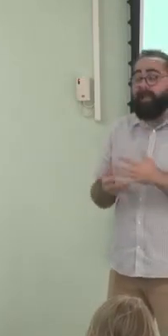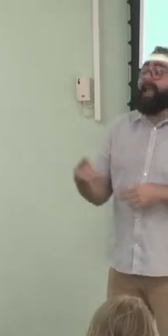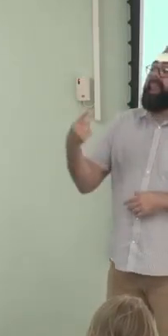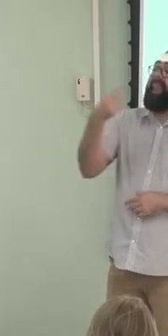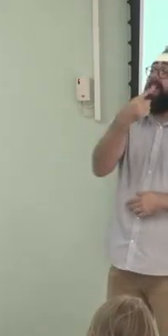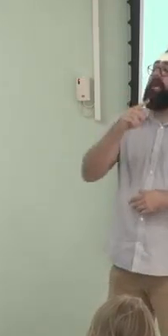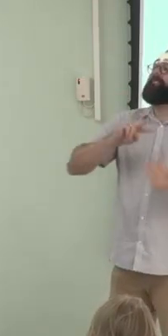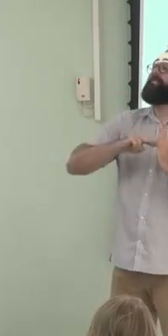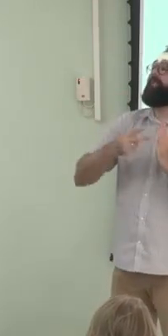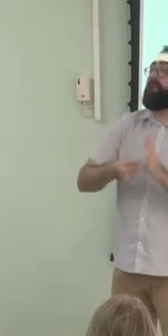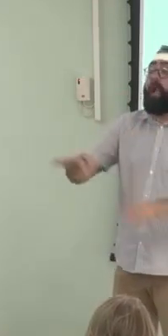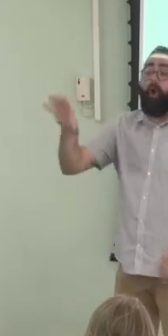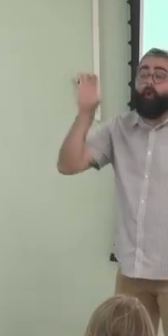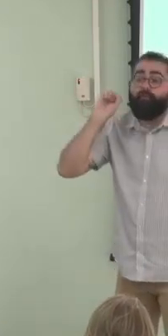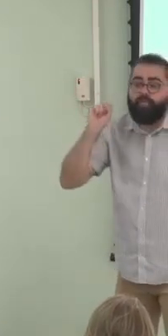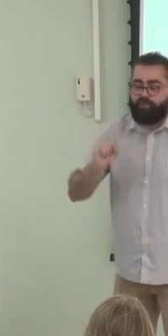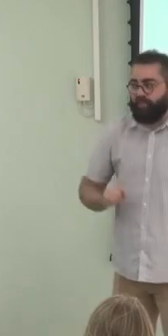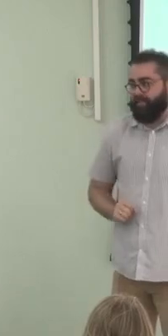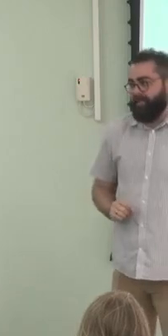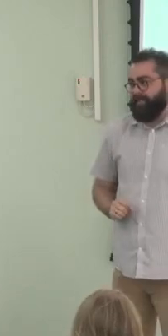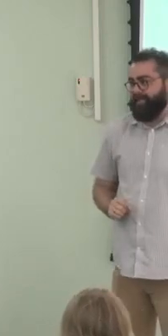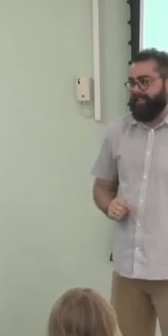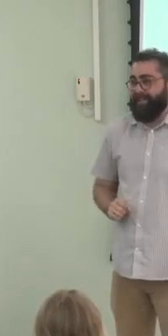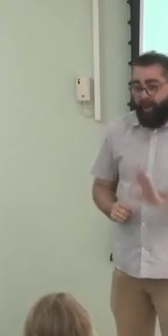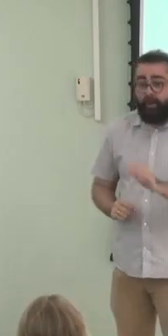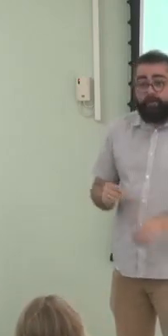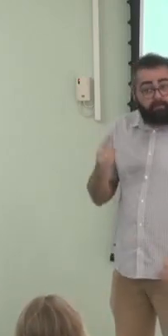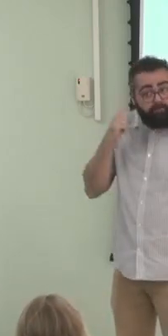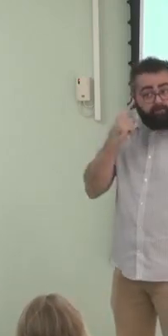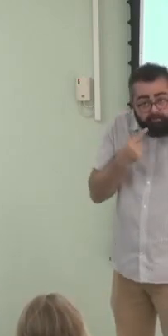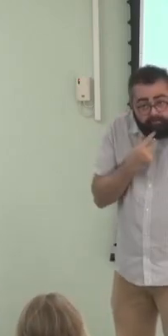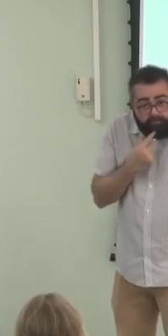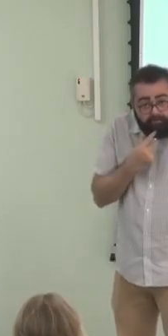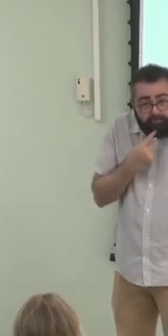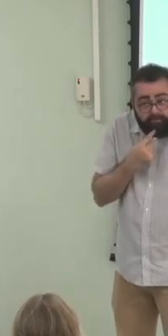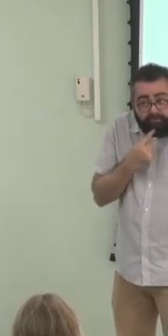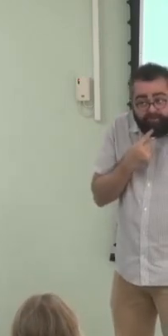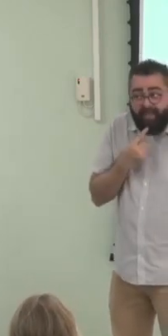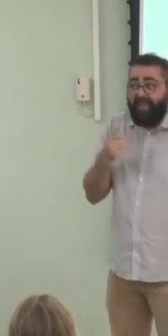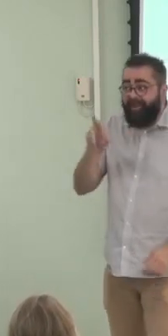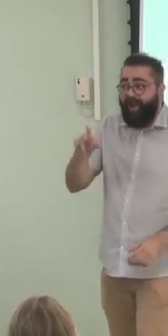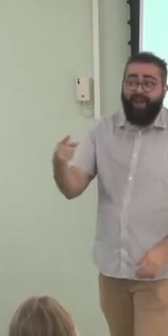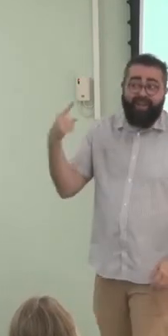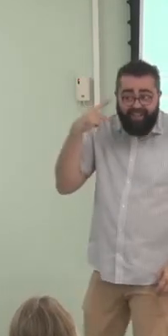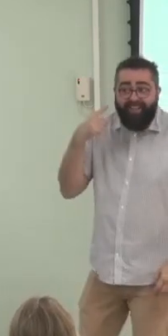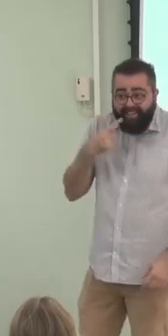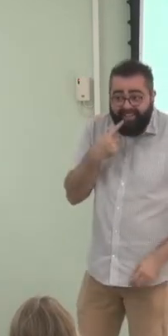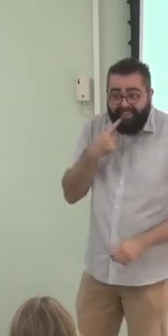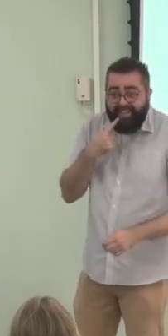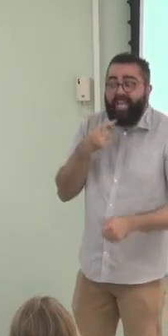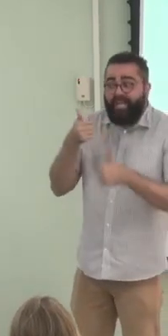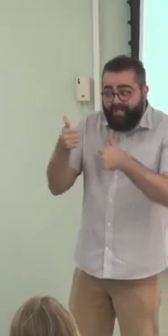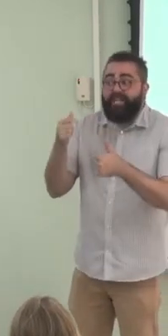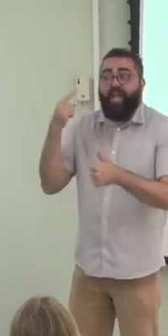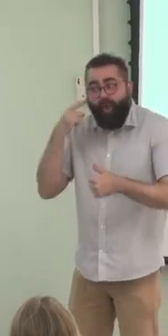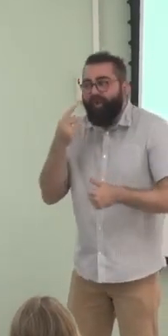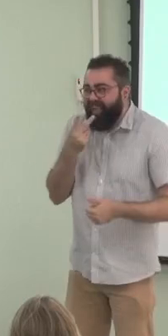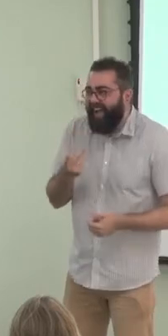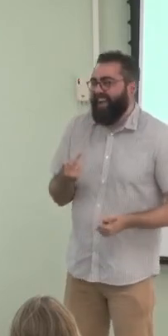forma, para eles, esse sinal para surdo quer dizer ouvinte. Então, eu ouço e